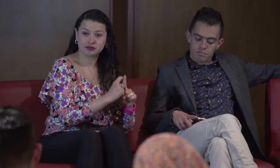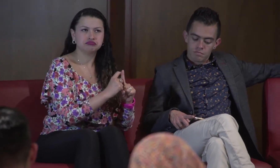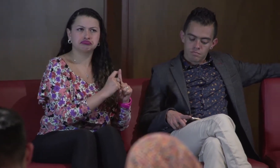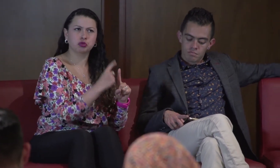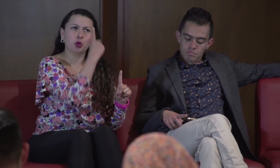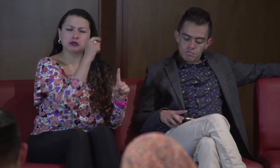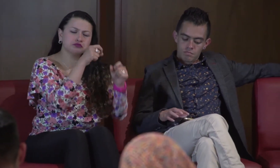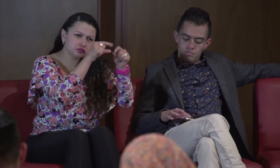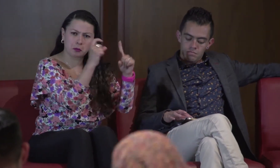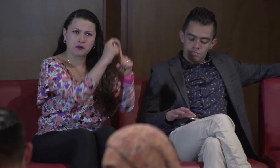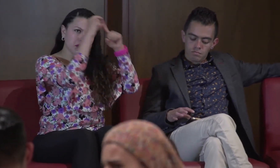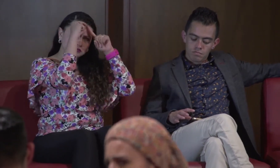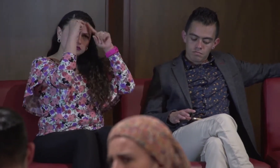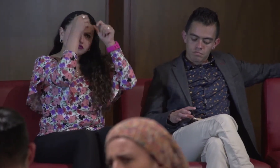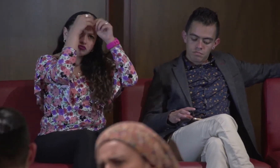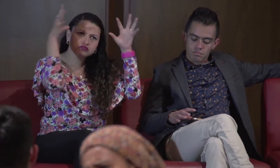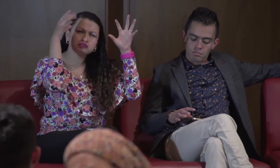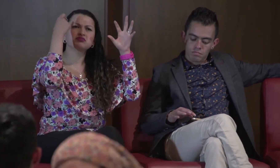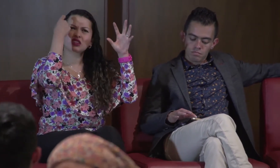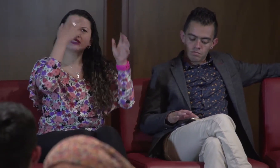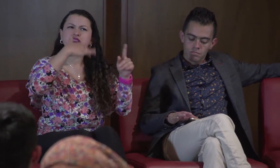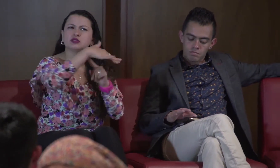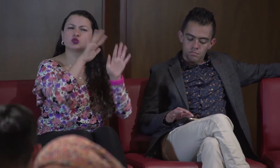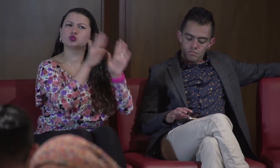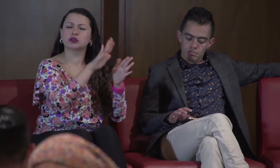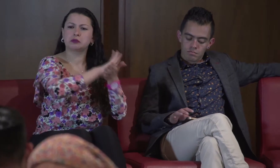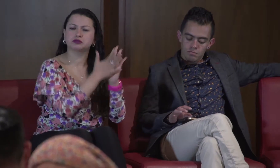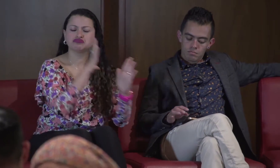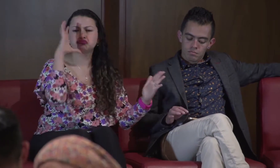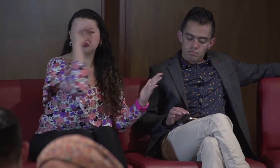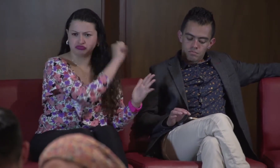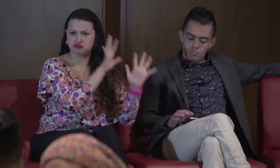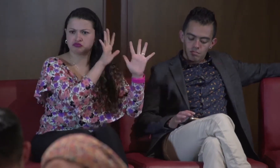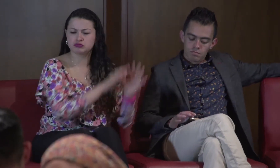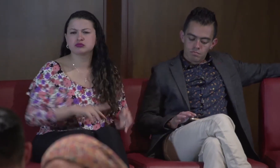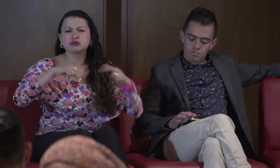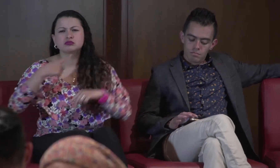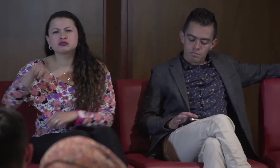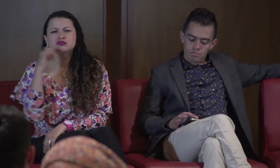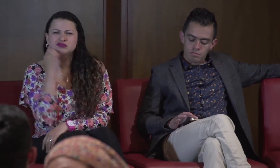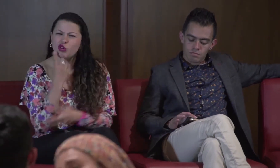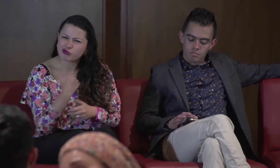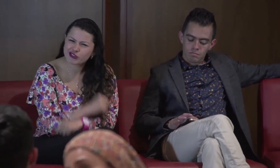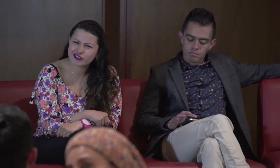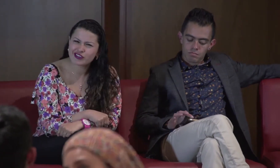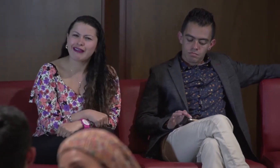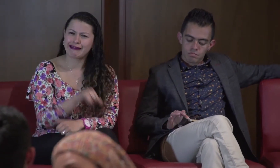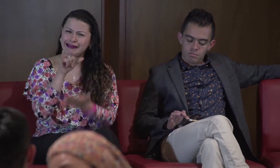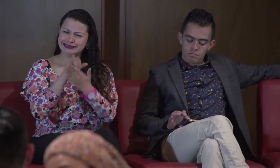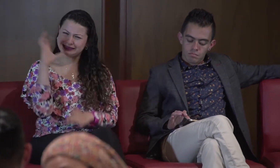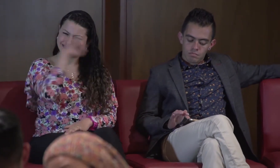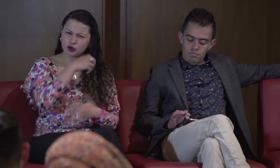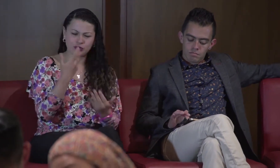oyente que reconoce y entiende en contexto esas palabras y que puede hacer un constructo o un imaginario, es más fácil para ellos.